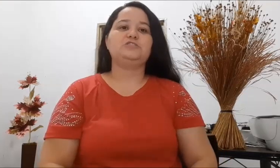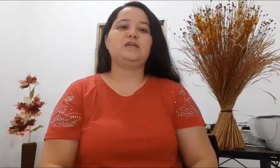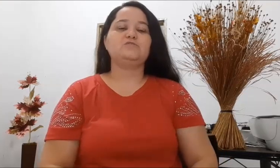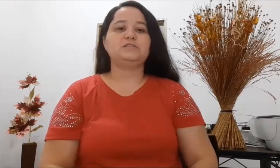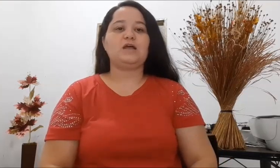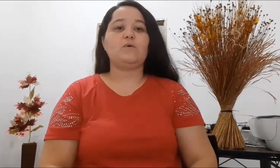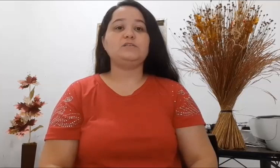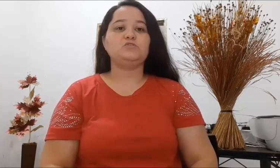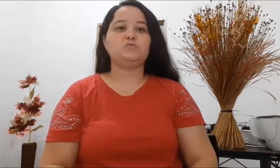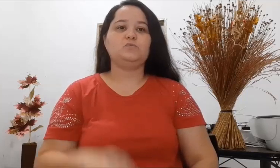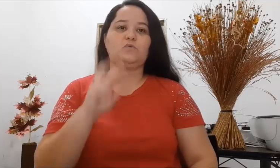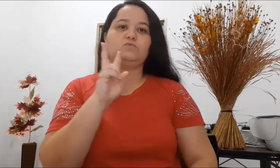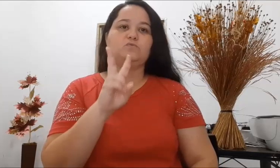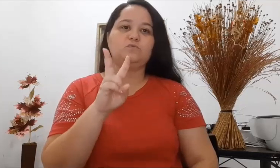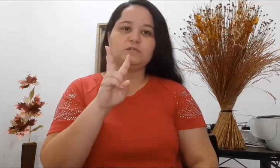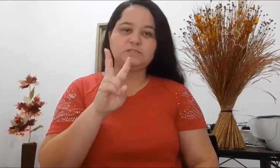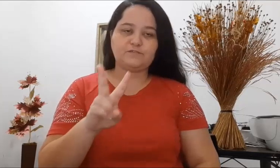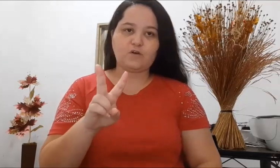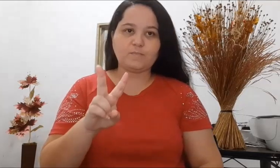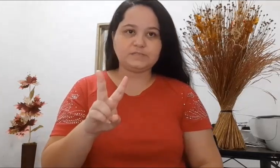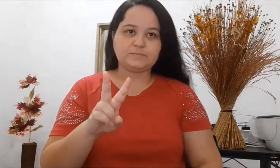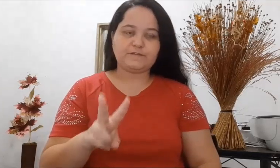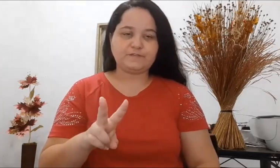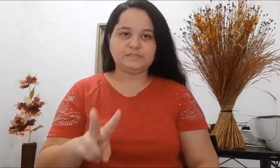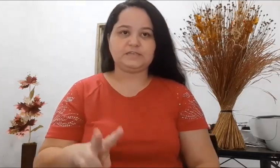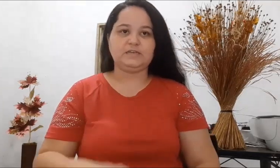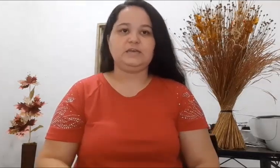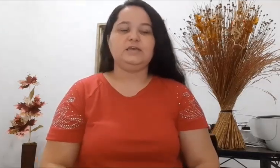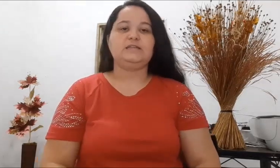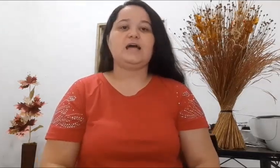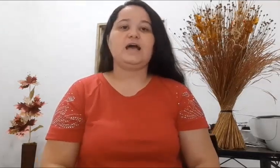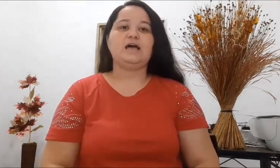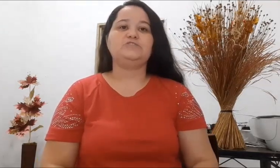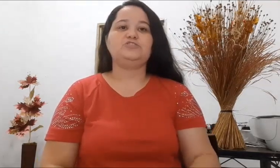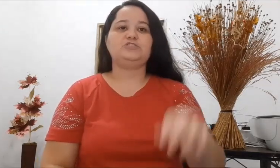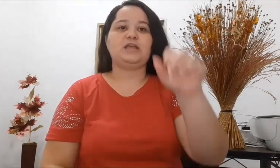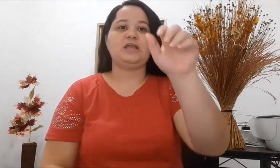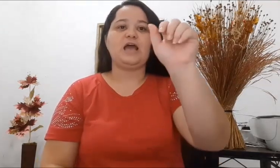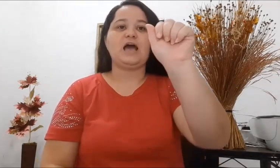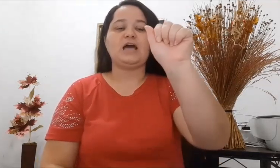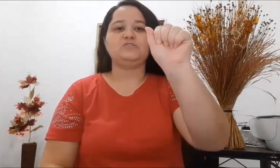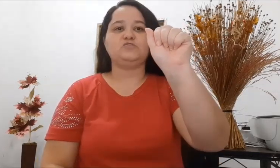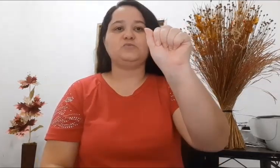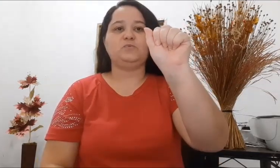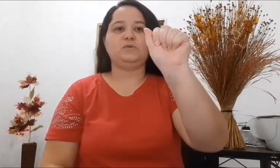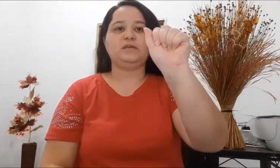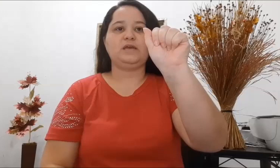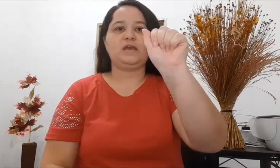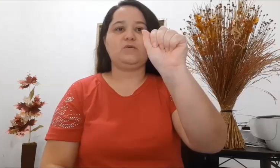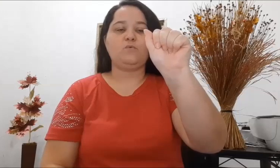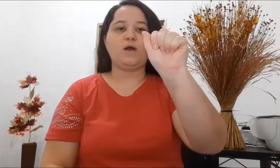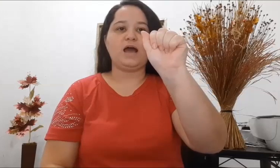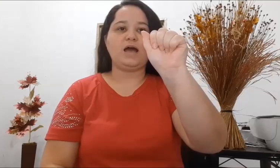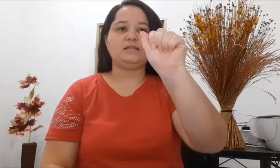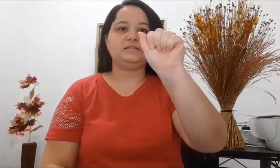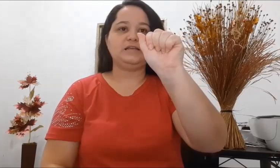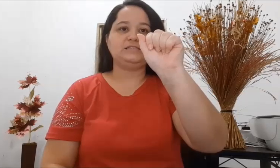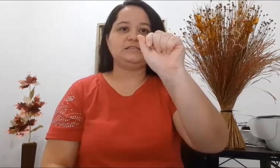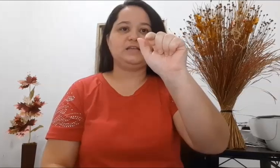tem o sinal azul, com duas formas para fazer. Tá? A gente tem azul, que é o A, descendo